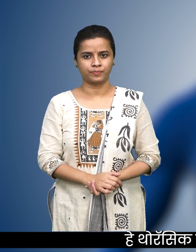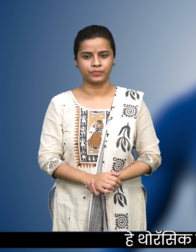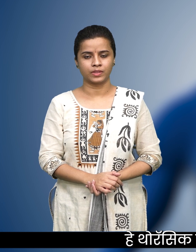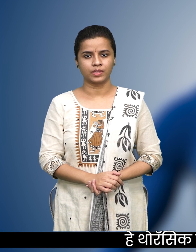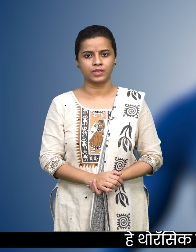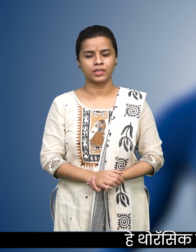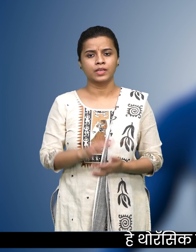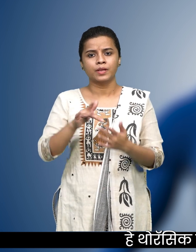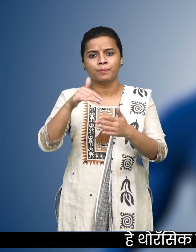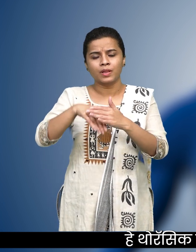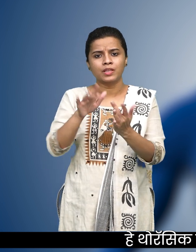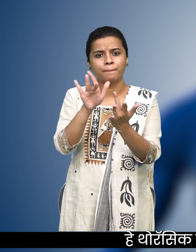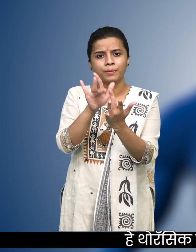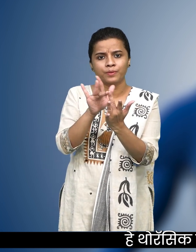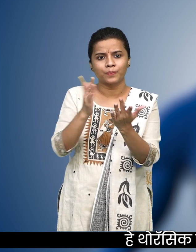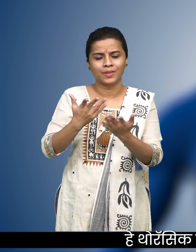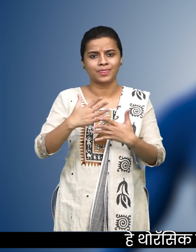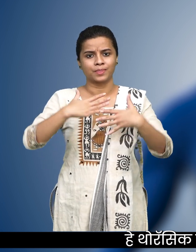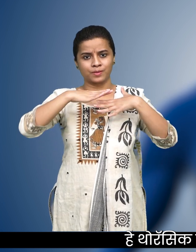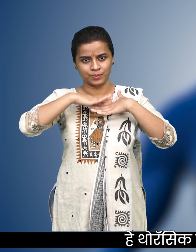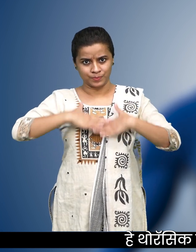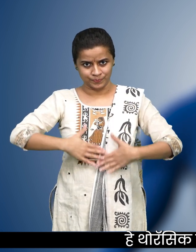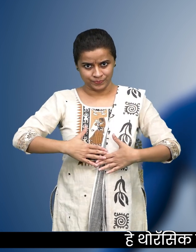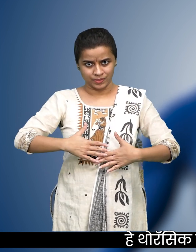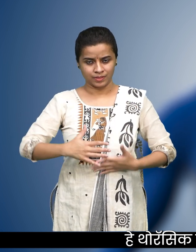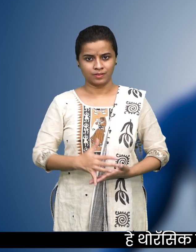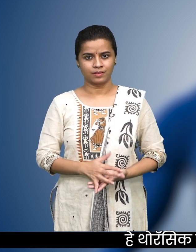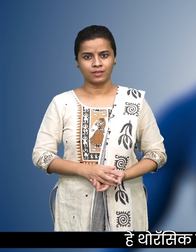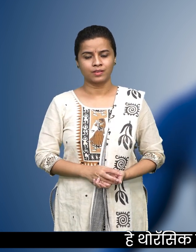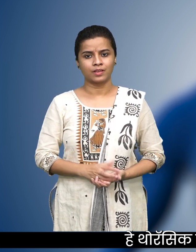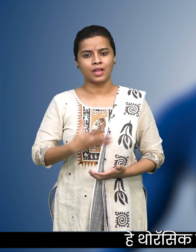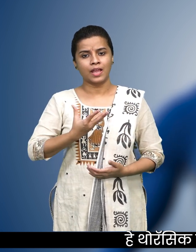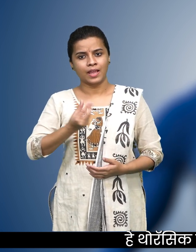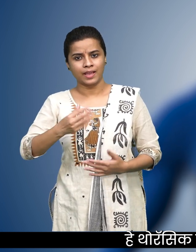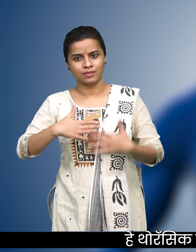हे थोरॅसिन पोकळी आणि उदर पोकळी दरम्यान असते.